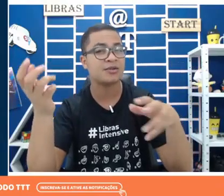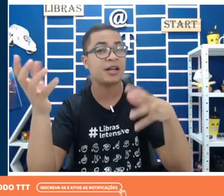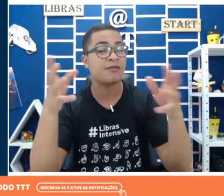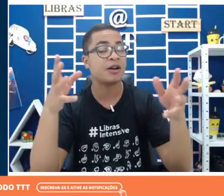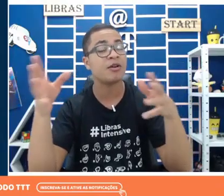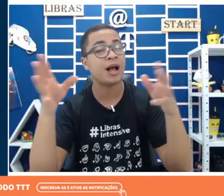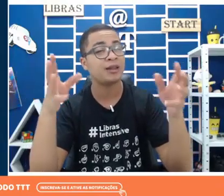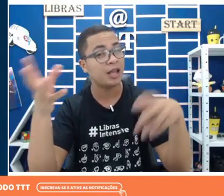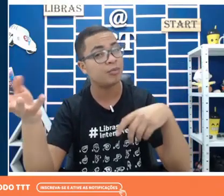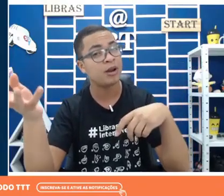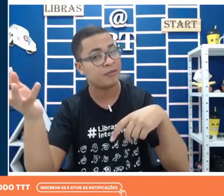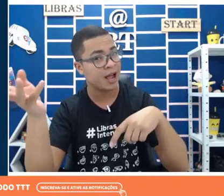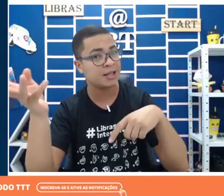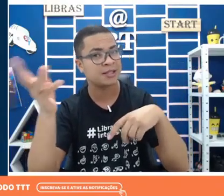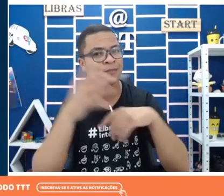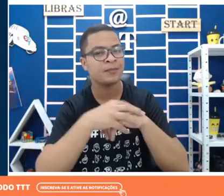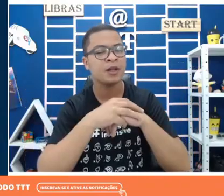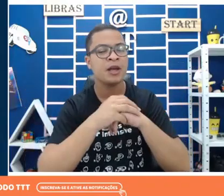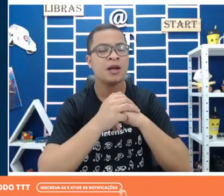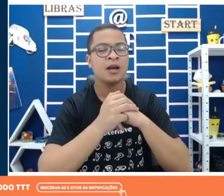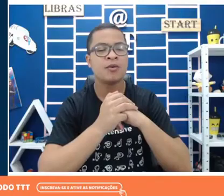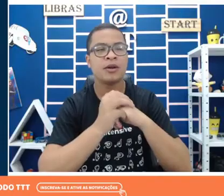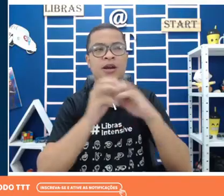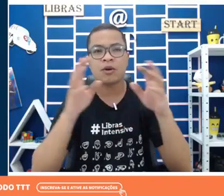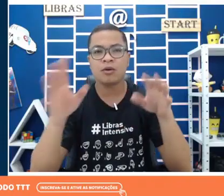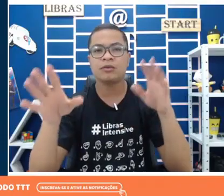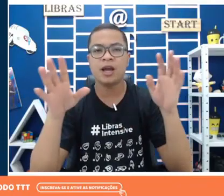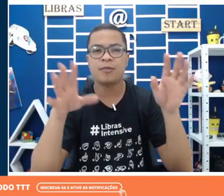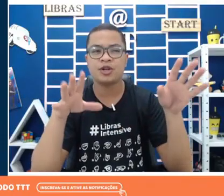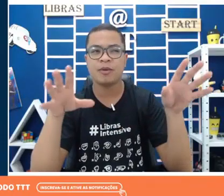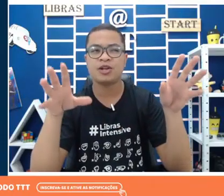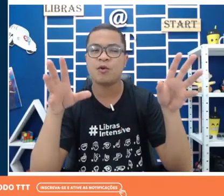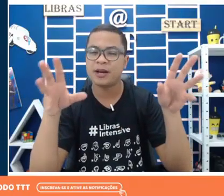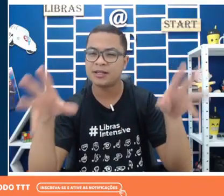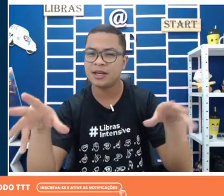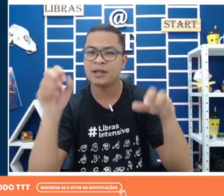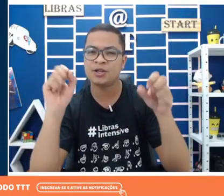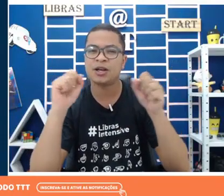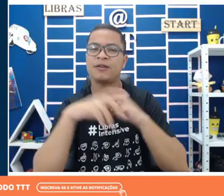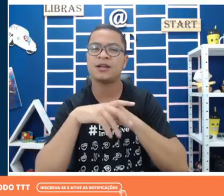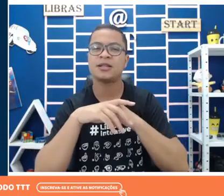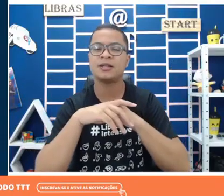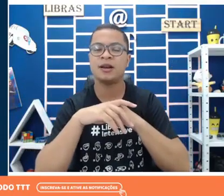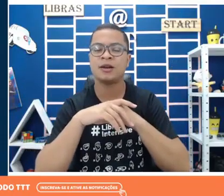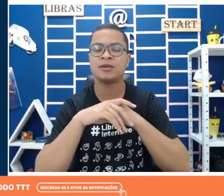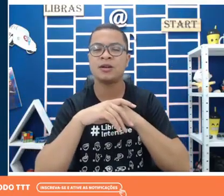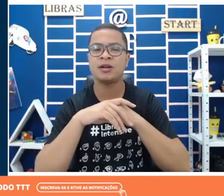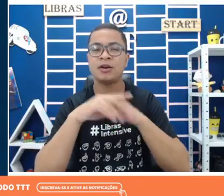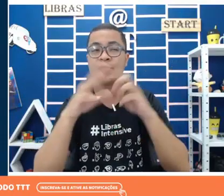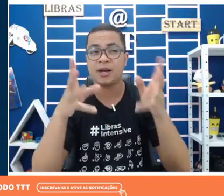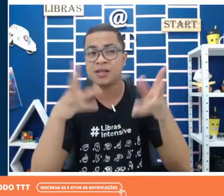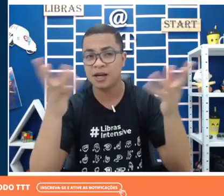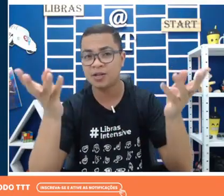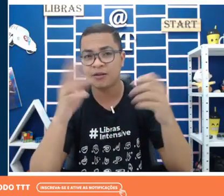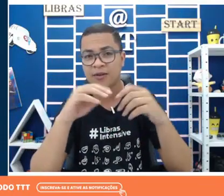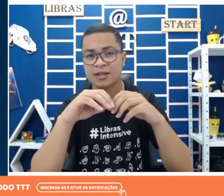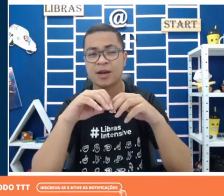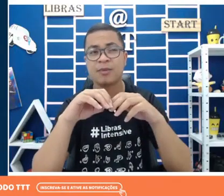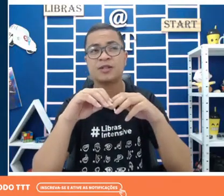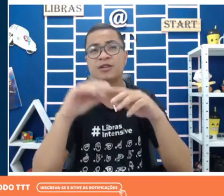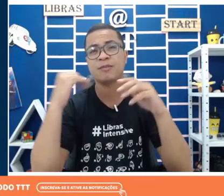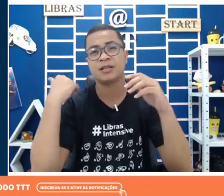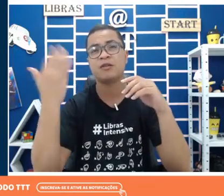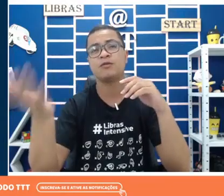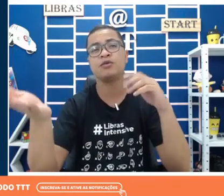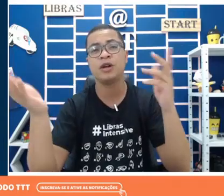esses sinais quando ele vai colocar tempo na frase. Quando ele não coloca o tempo, geralmente é o presente que a frase está se relacionando, é no presente que a frase